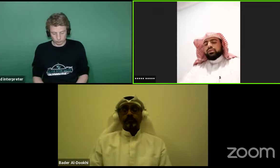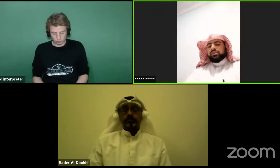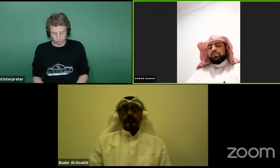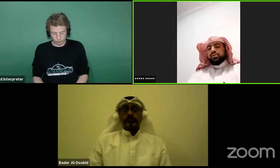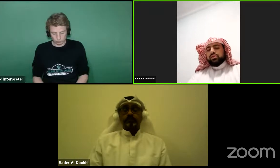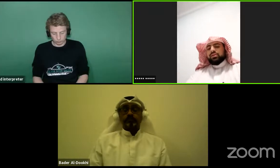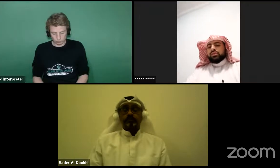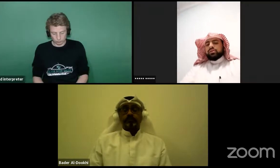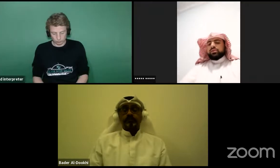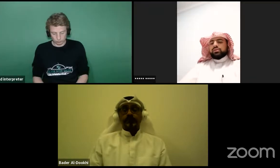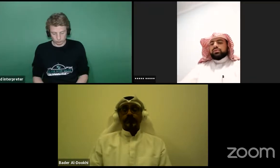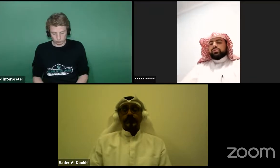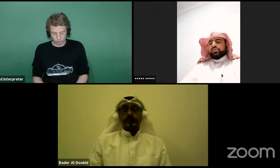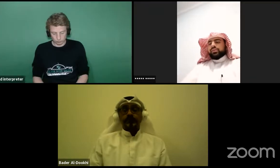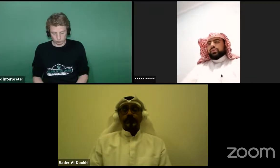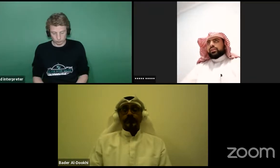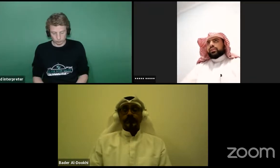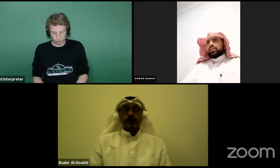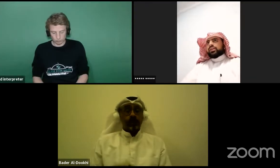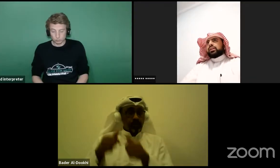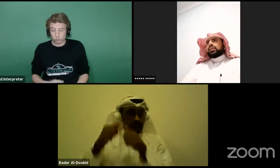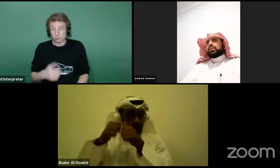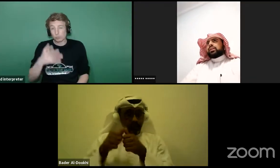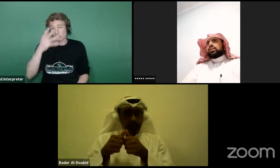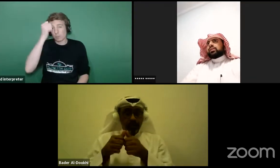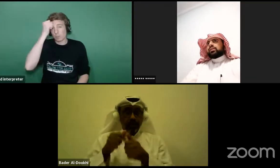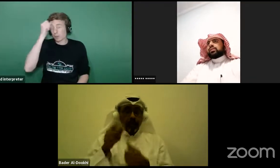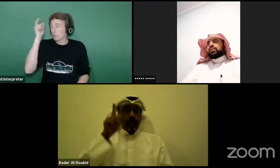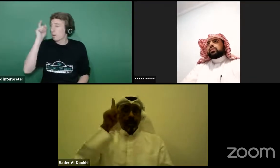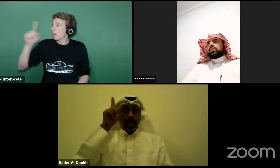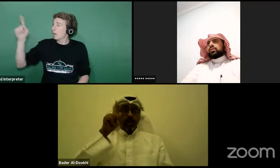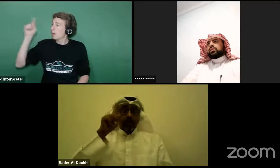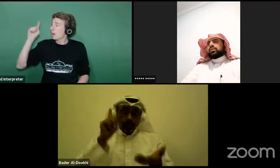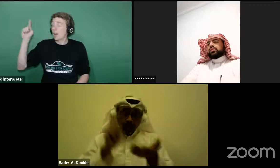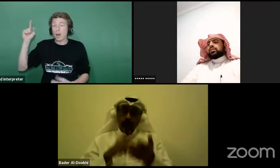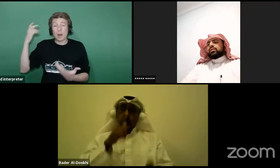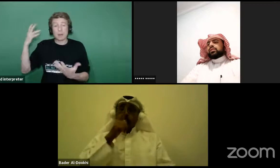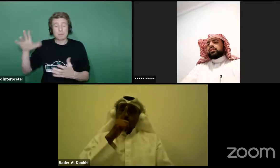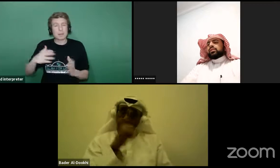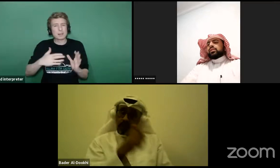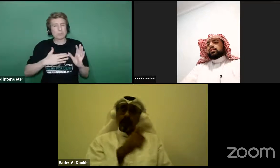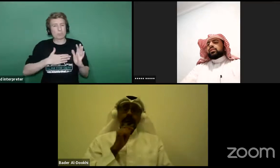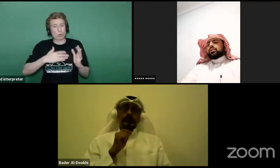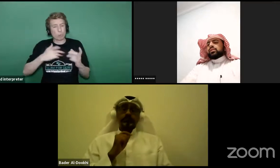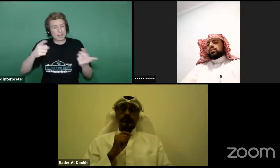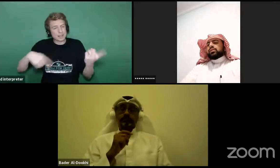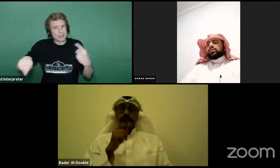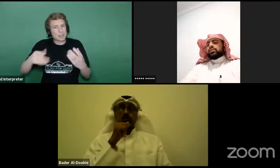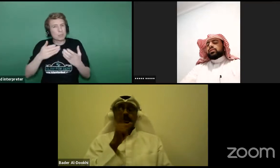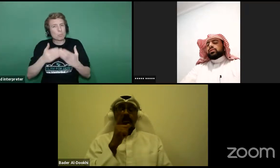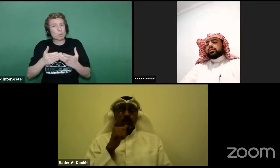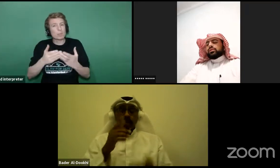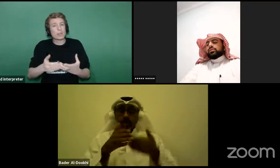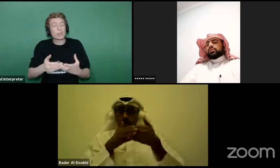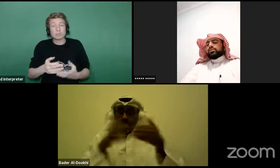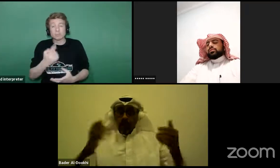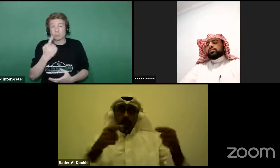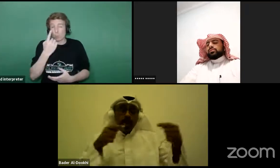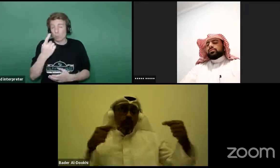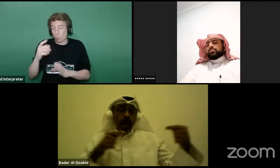الكافرين. And remember when Allah promised you Muslims, one of the two parties, the enemy,